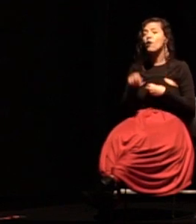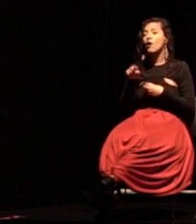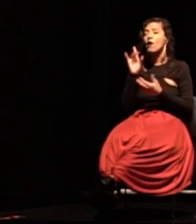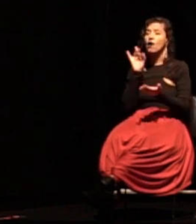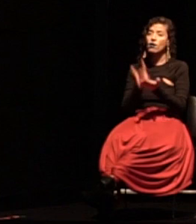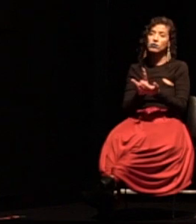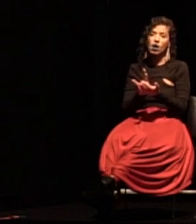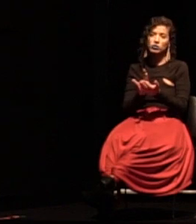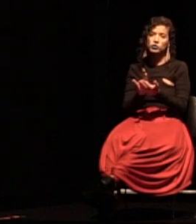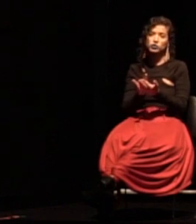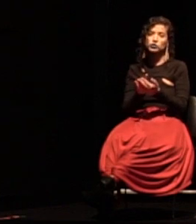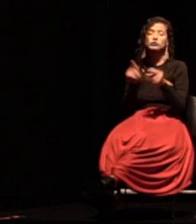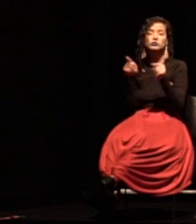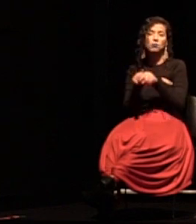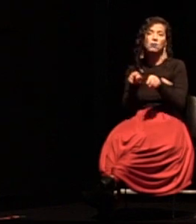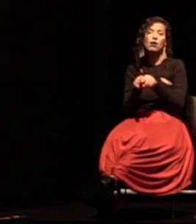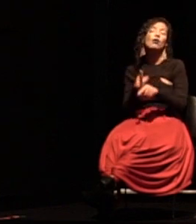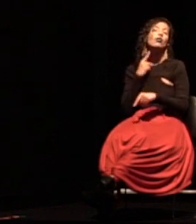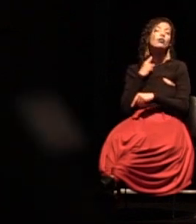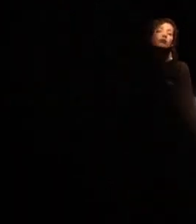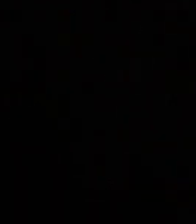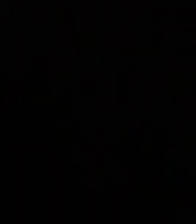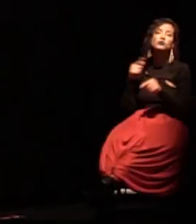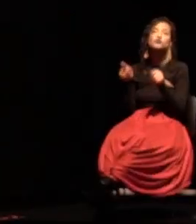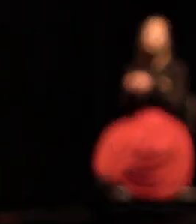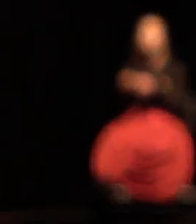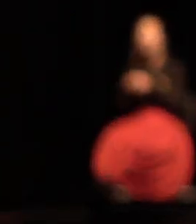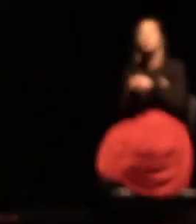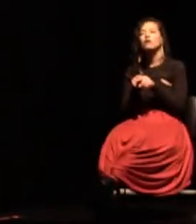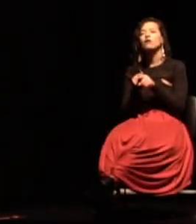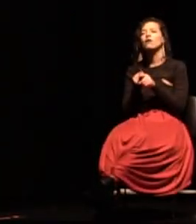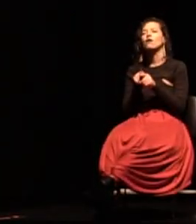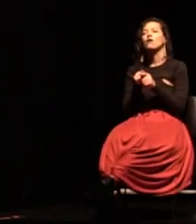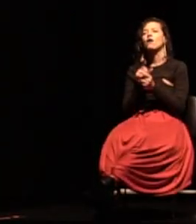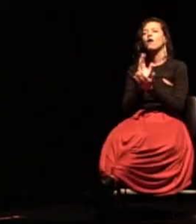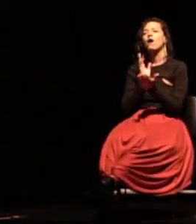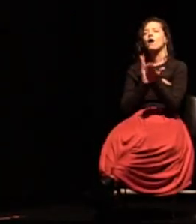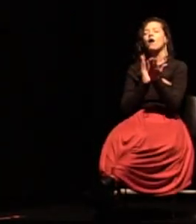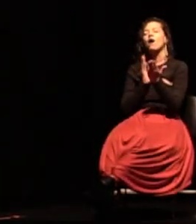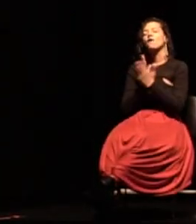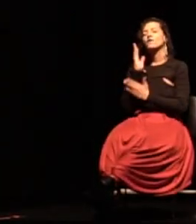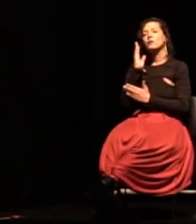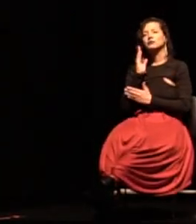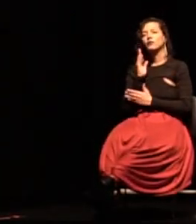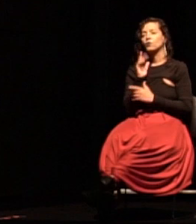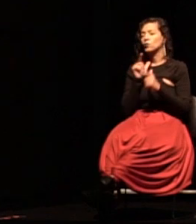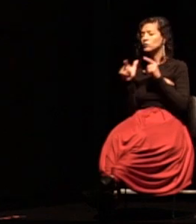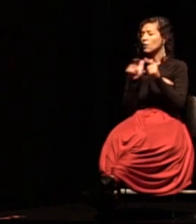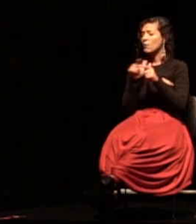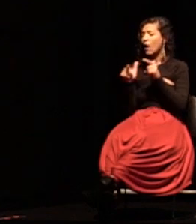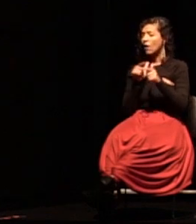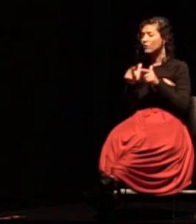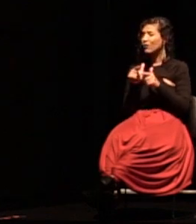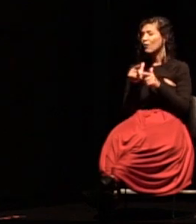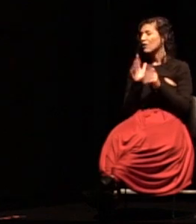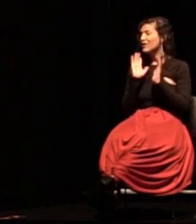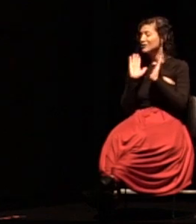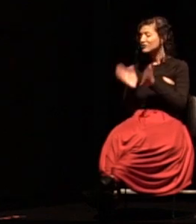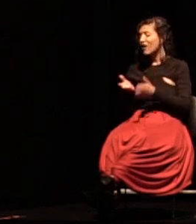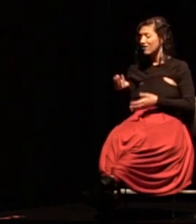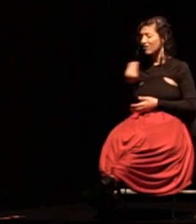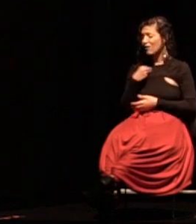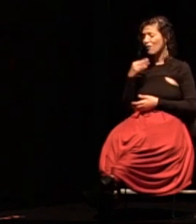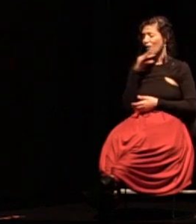por esse desejo, por esta afirmação. Então, o trabalho, ele só pode desobedecer o que é dado como